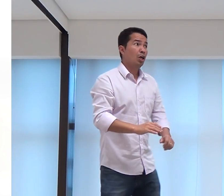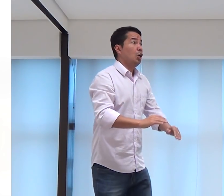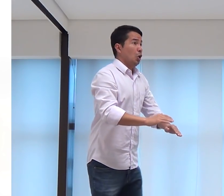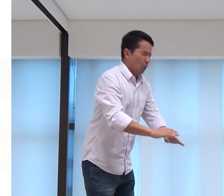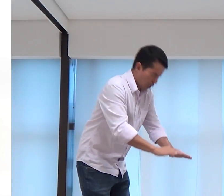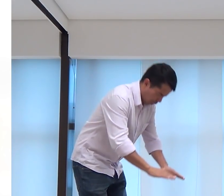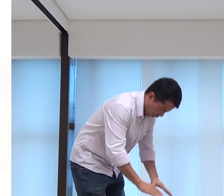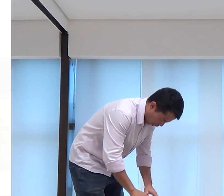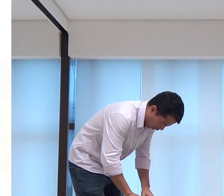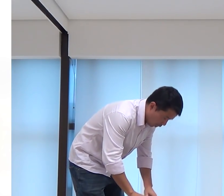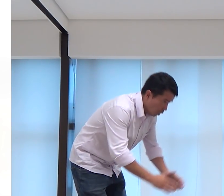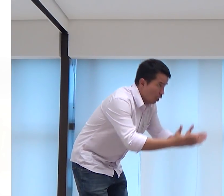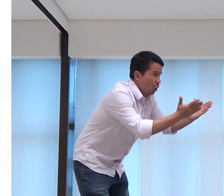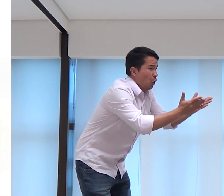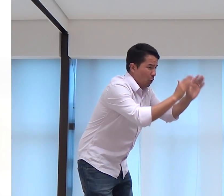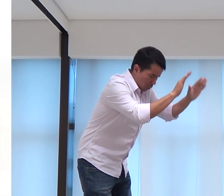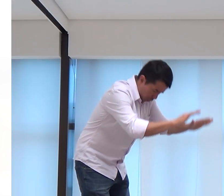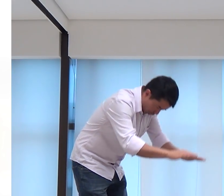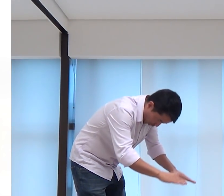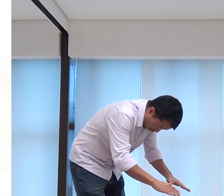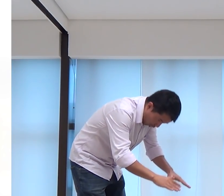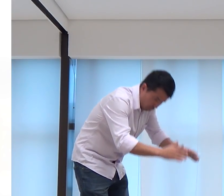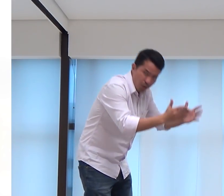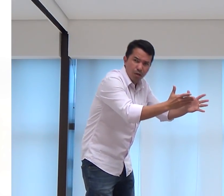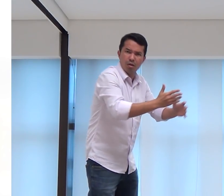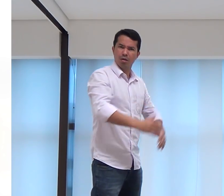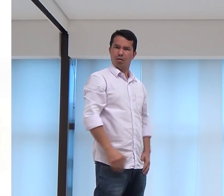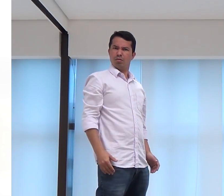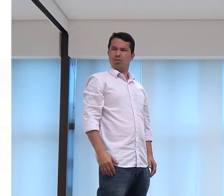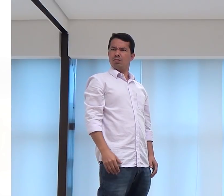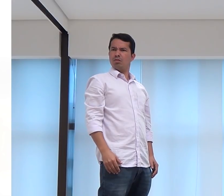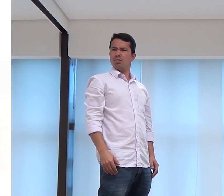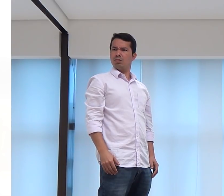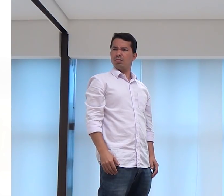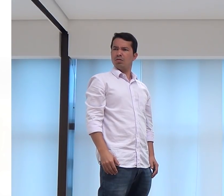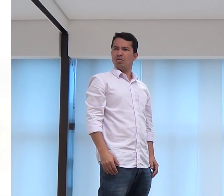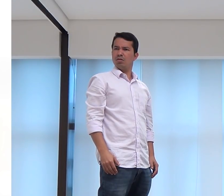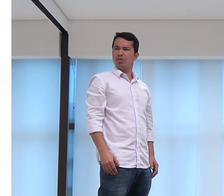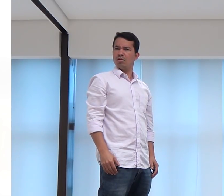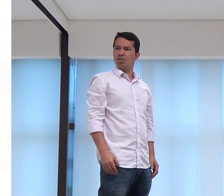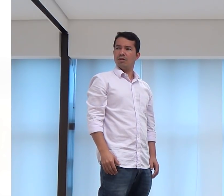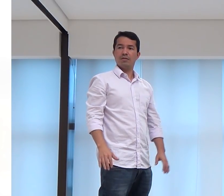dele. O adoravam. Se curvavam diante dele.